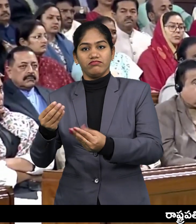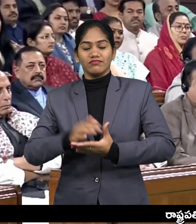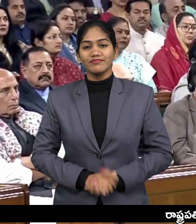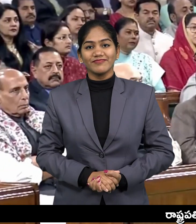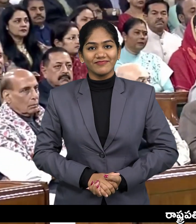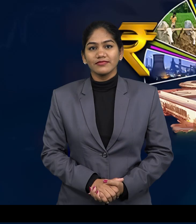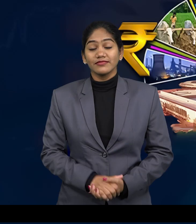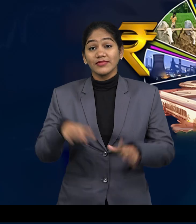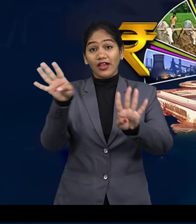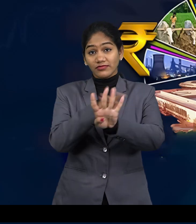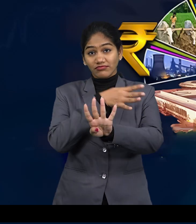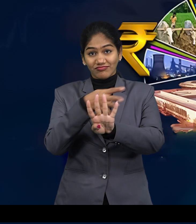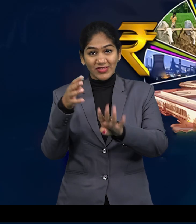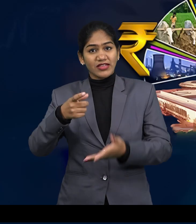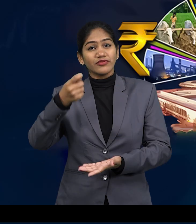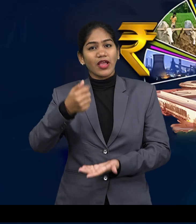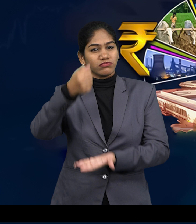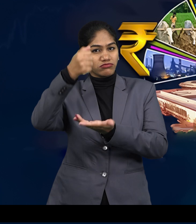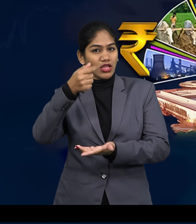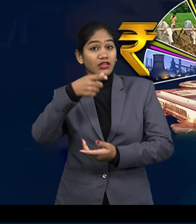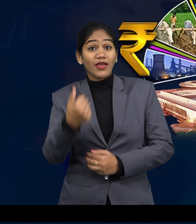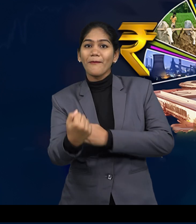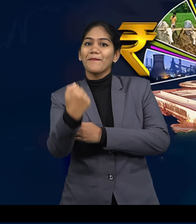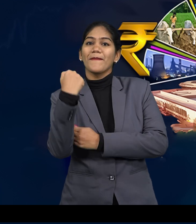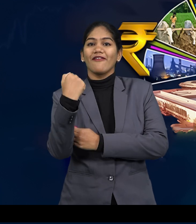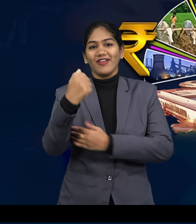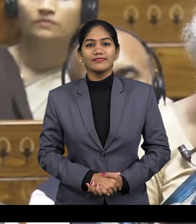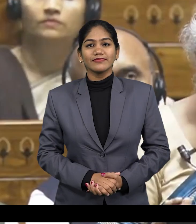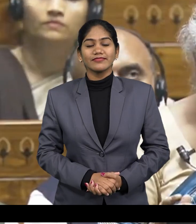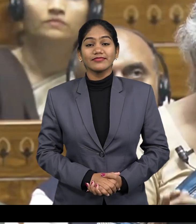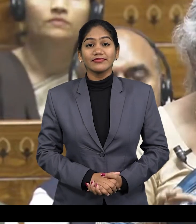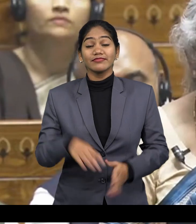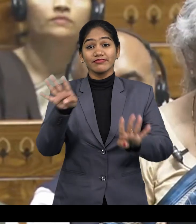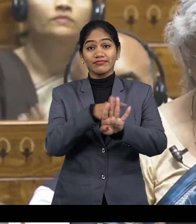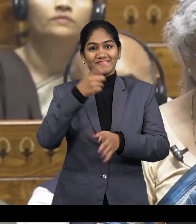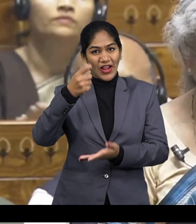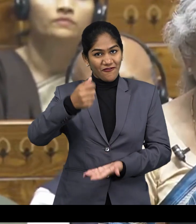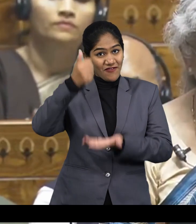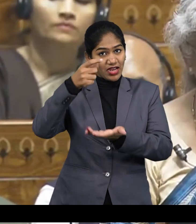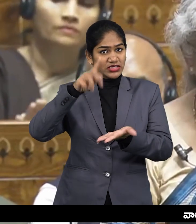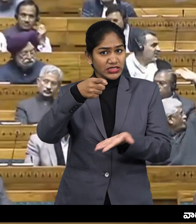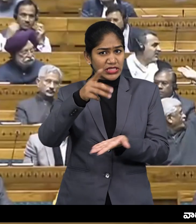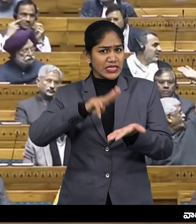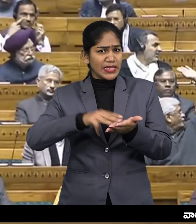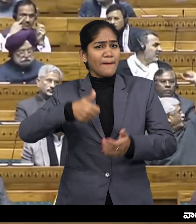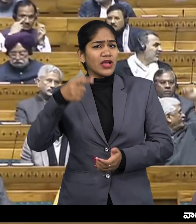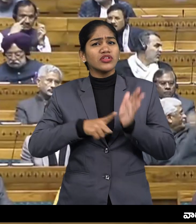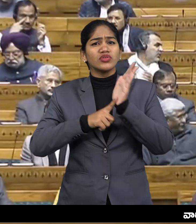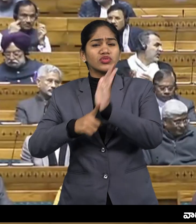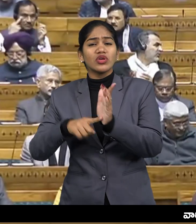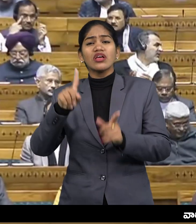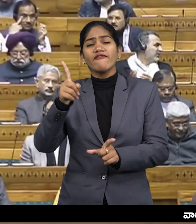ఆర్థిక శక్తి. ఆర్థిక మంత్రి లోక్సభకు వార్షిక